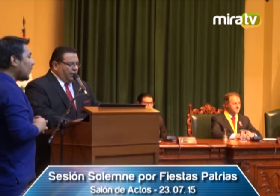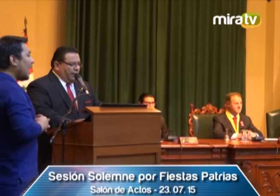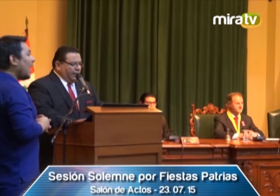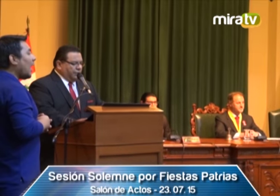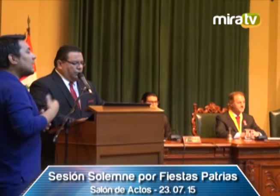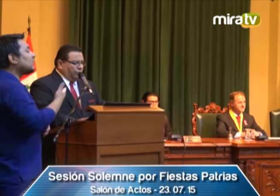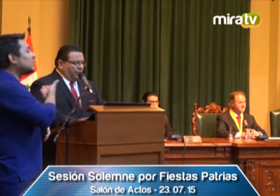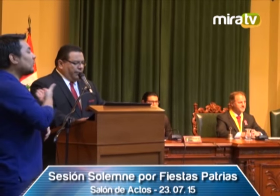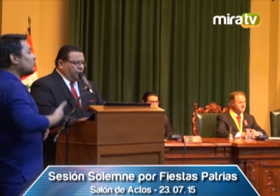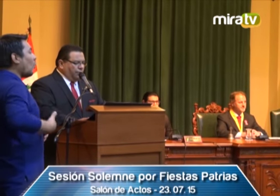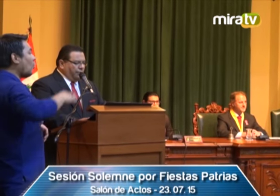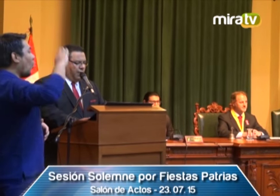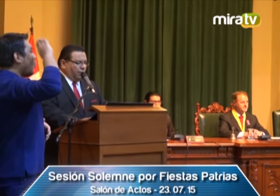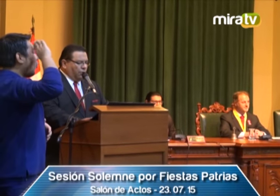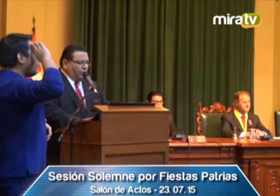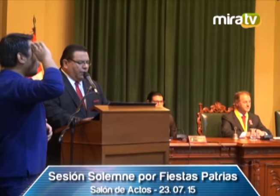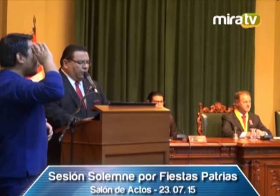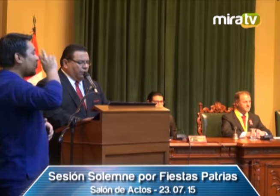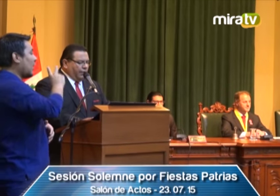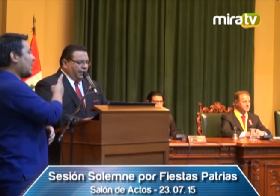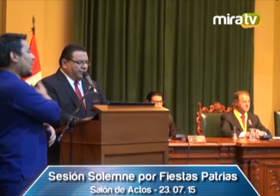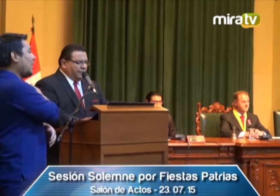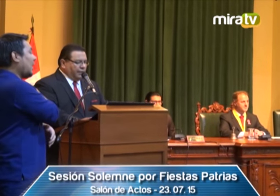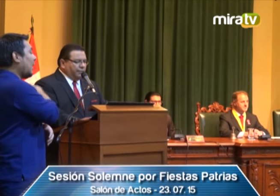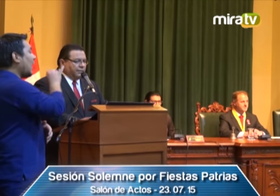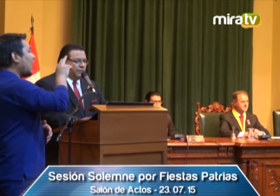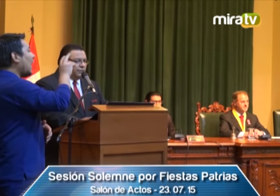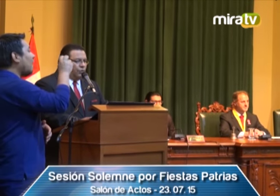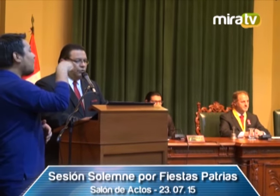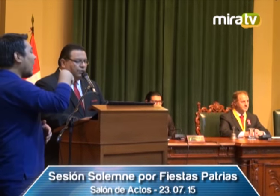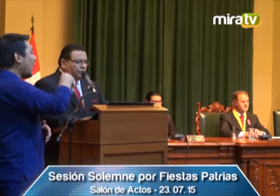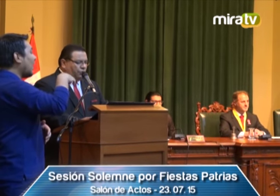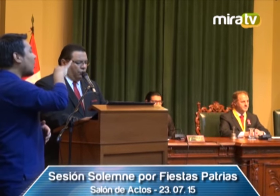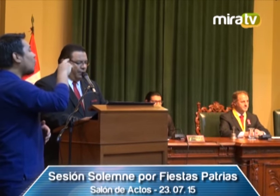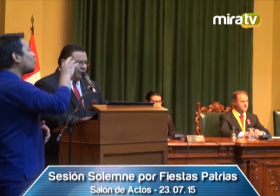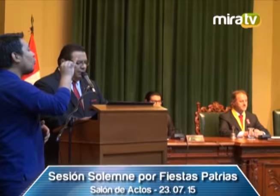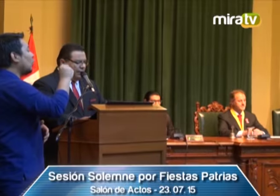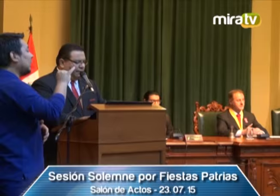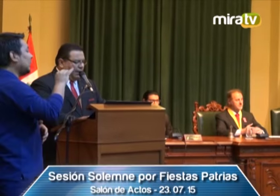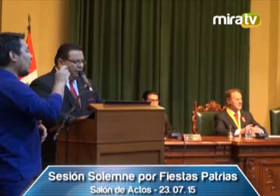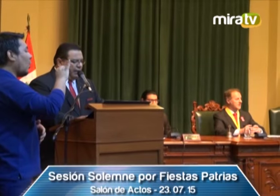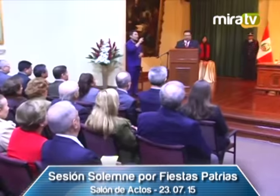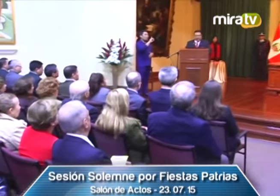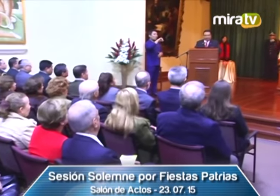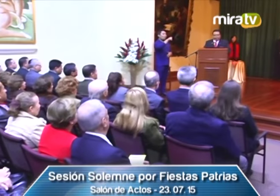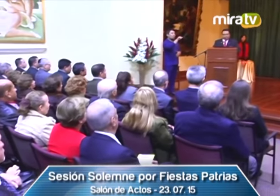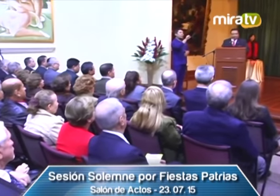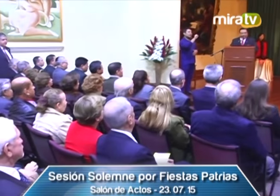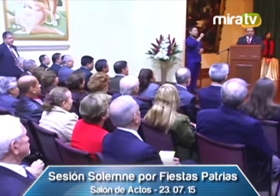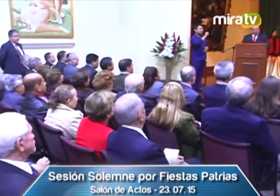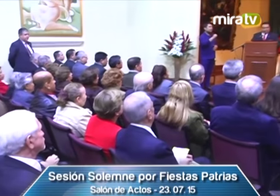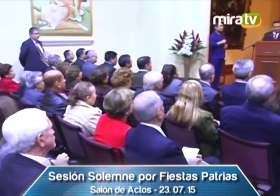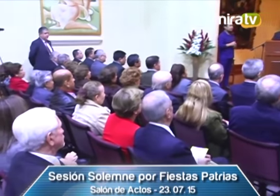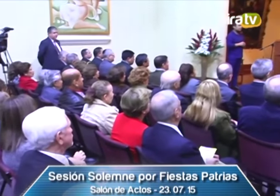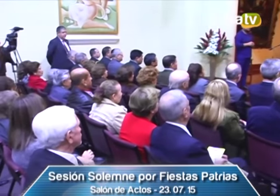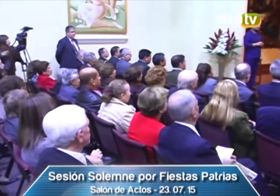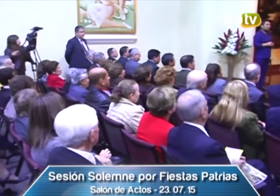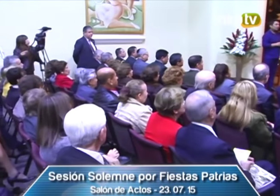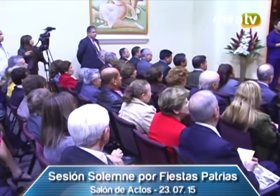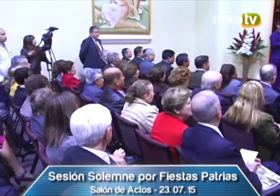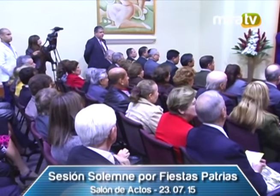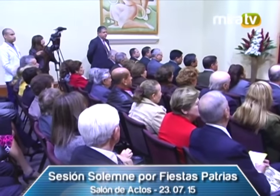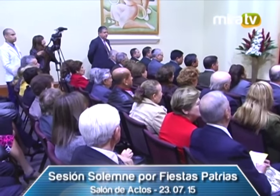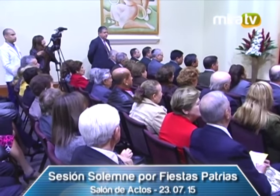Señor Coronel Ejército del Perú, Iván Rojas Rodríguez, en representación del señor Comandante General del Ejército.